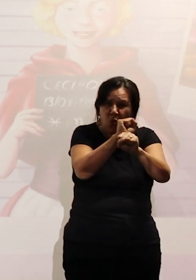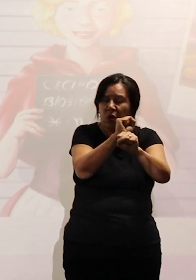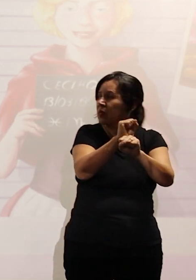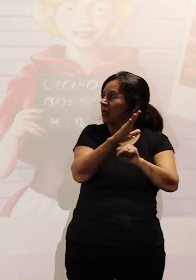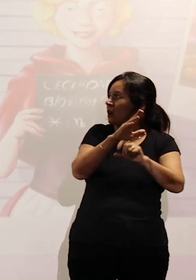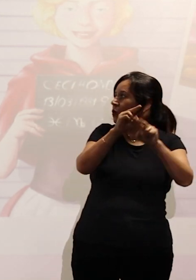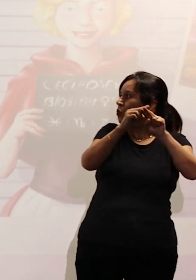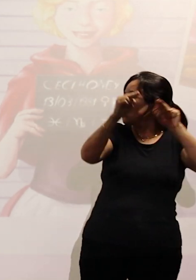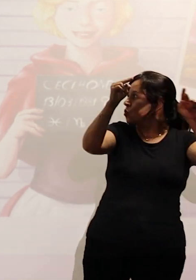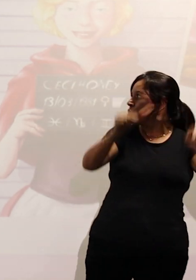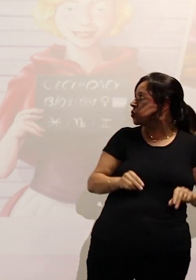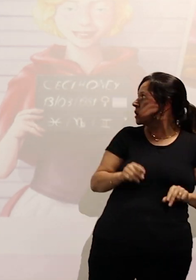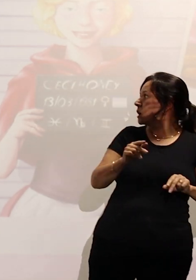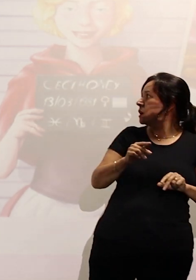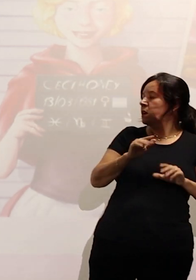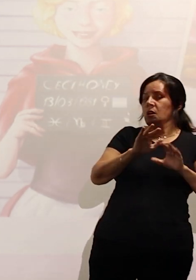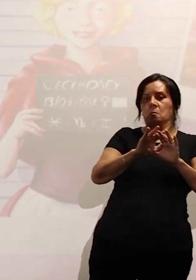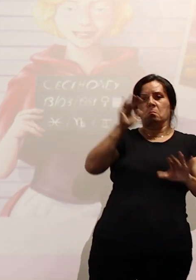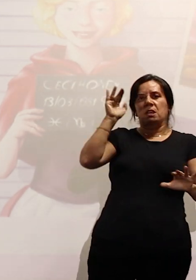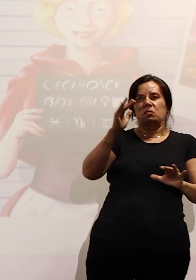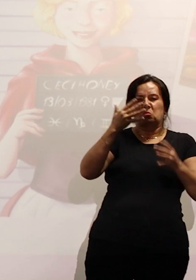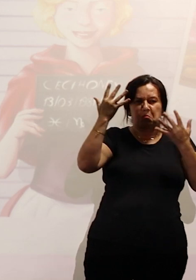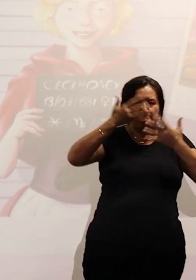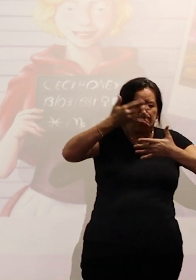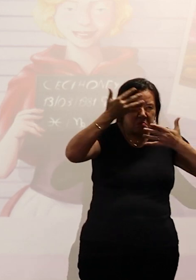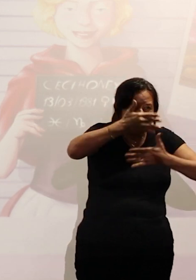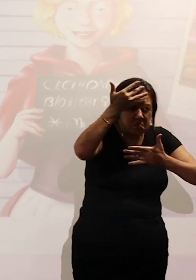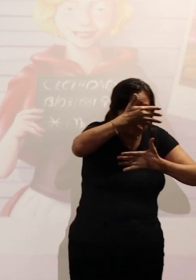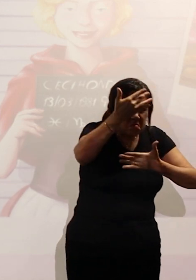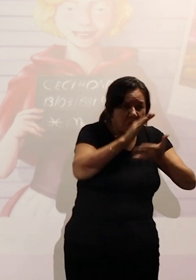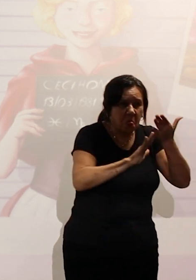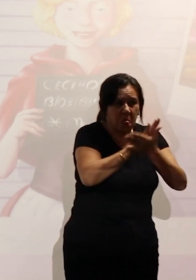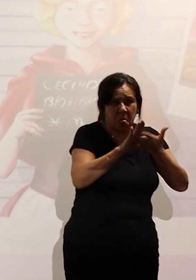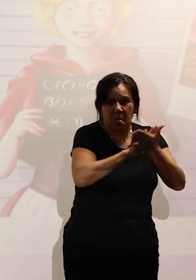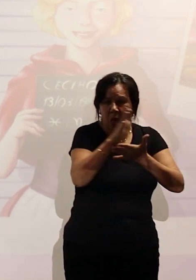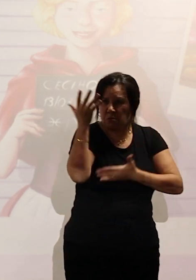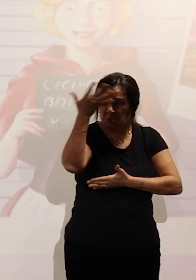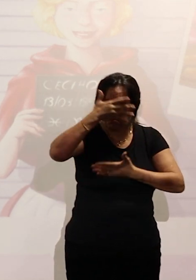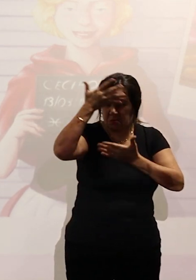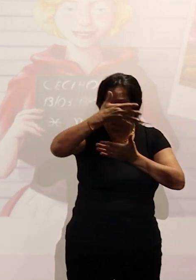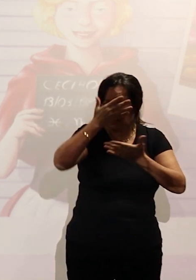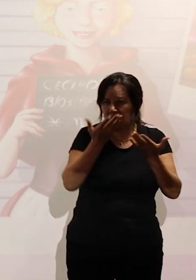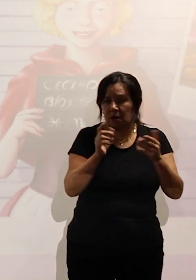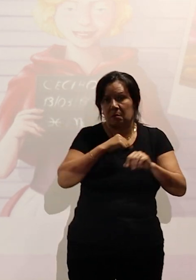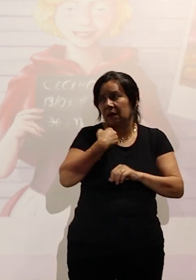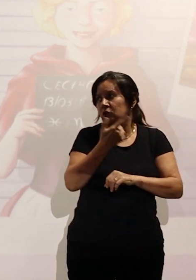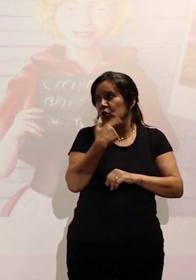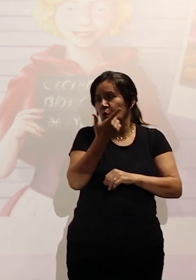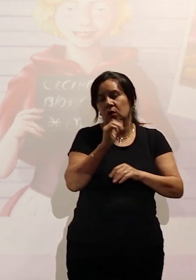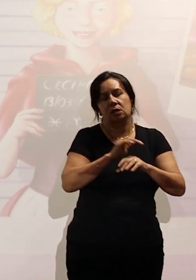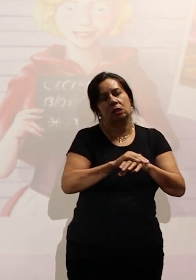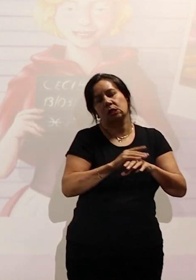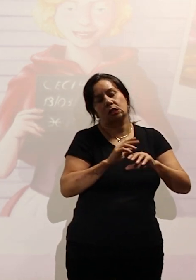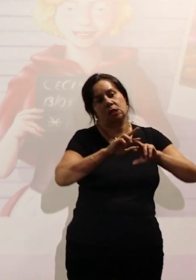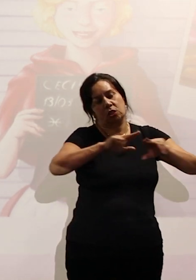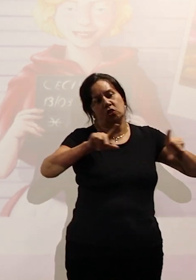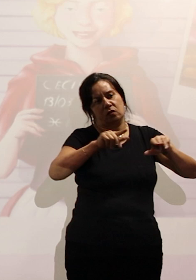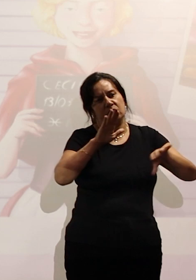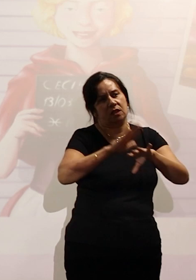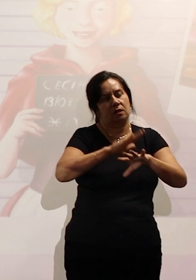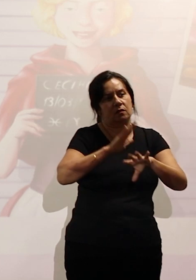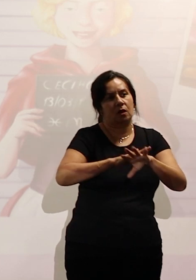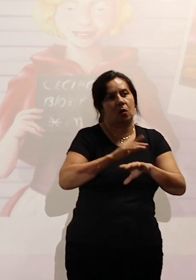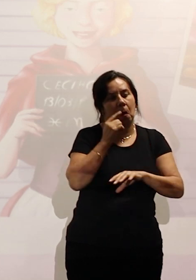e a portinha ali do fundo estavam mais embaçados. Então, deu uma, né, a gente deu aqueles cartazinhos ali onde tem comida